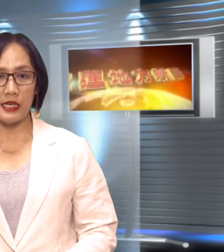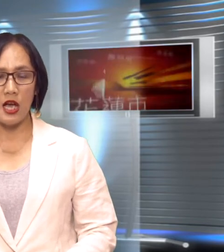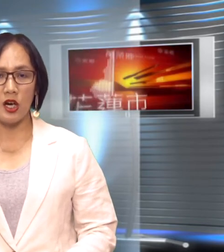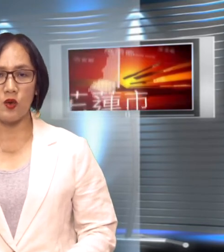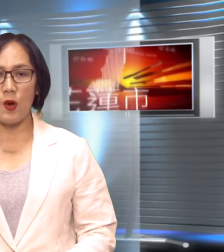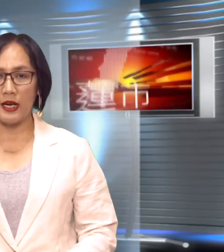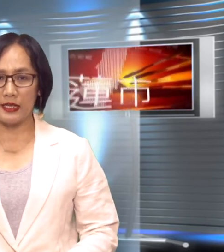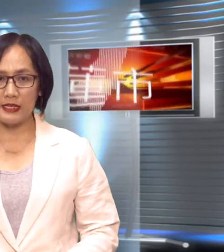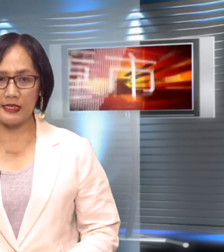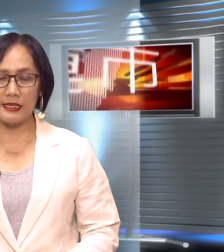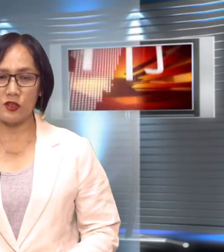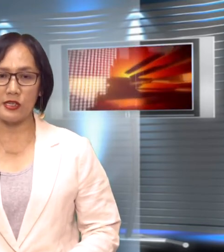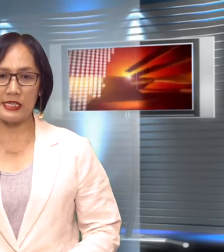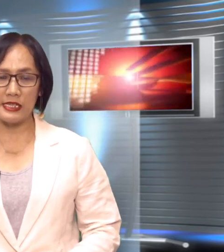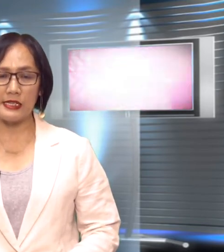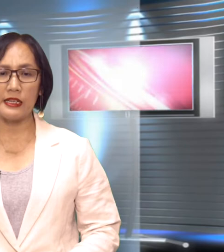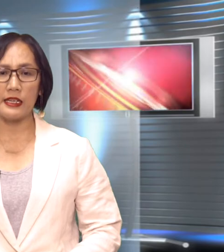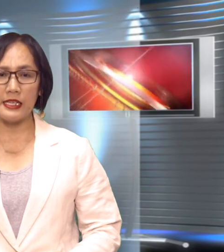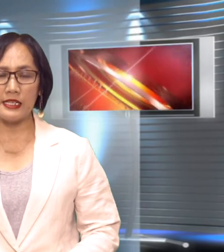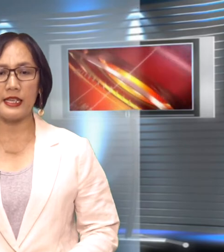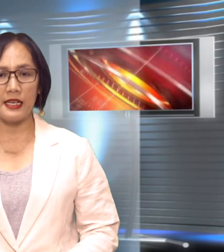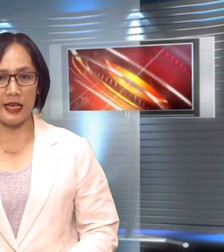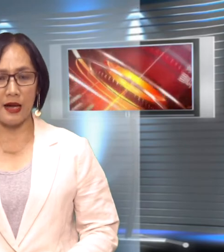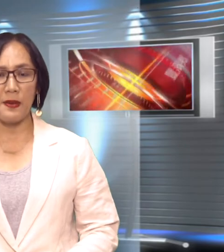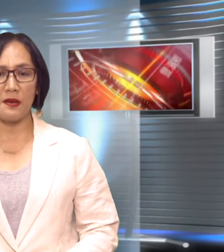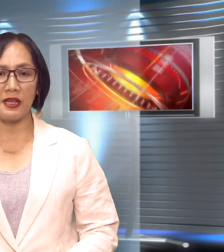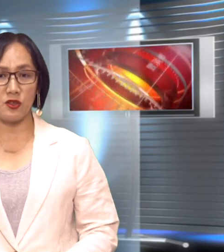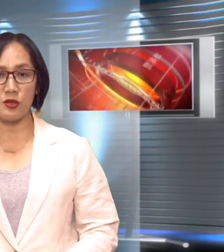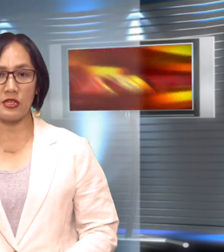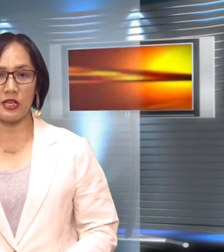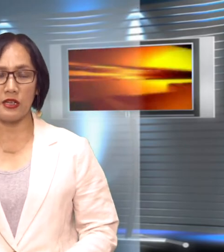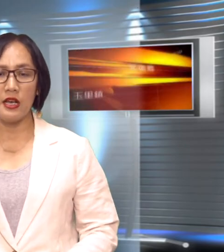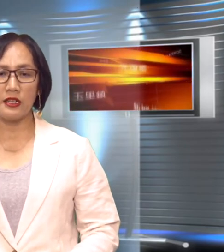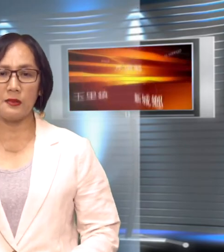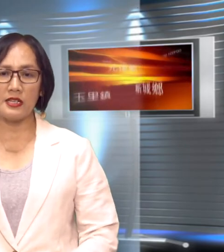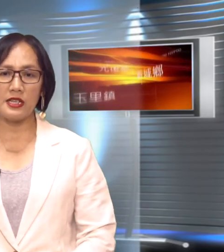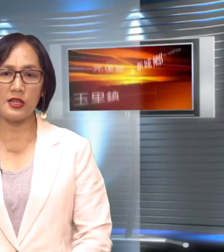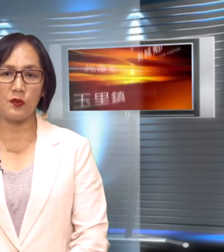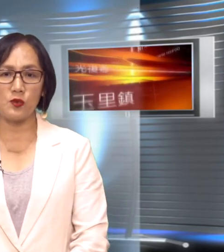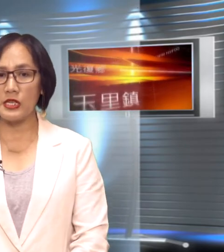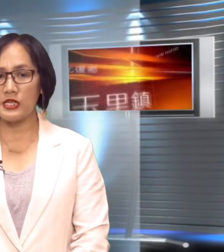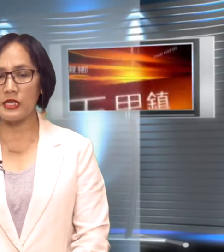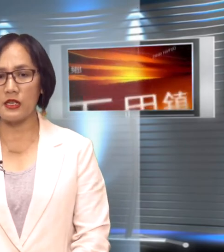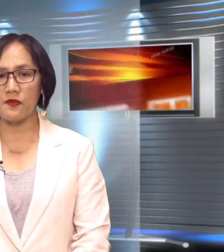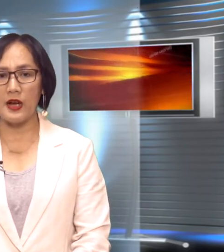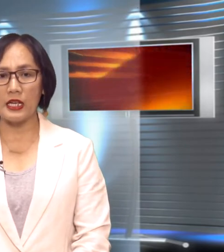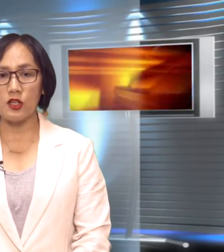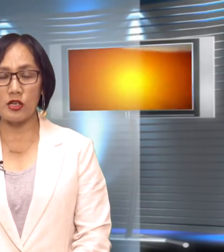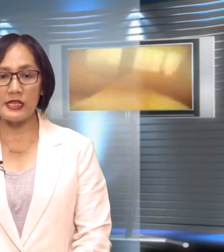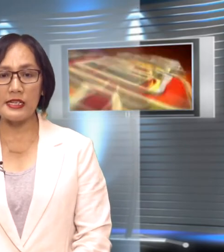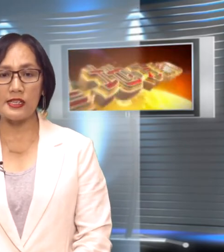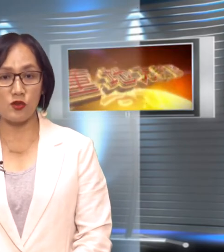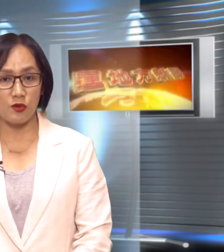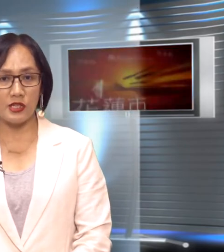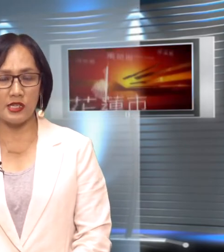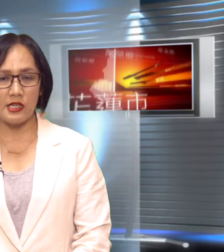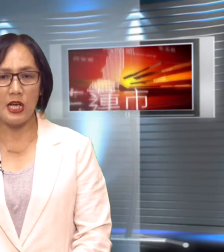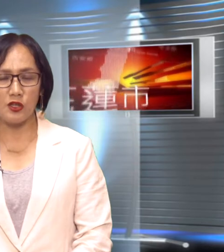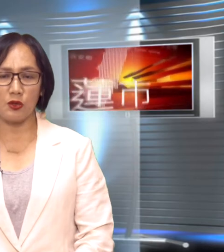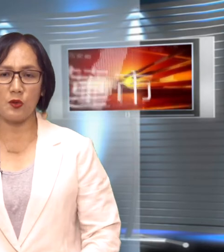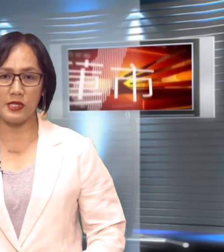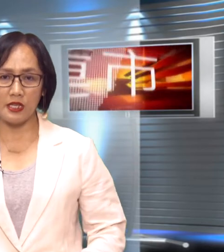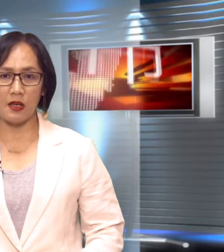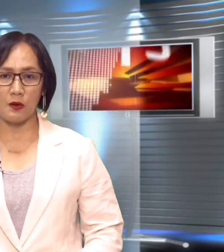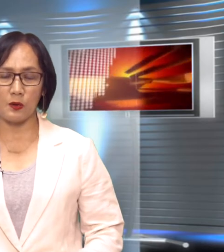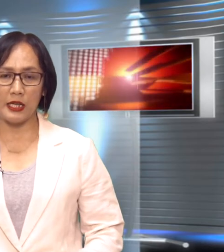65794例，而花莲县则是新增了1200名的确诊。那么县政府最新的防疫政策以及措施，